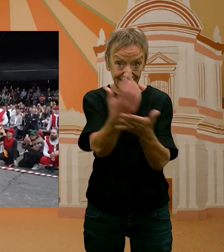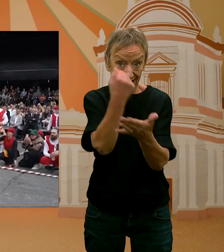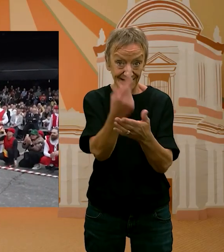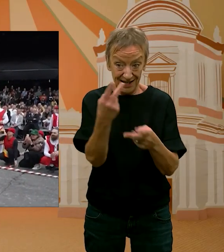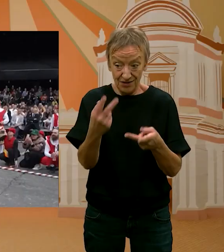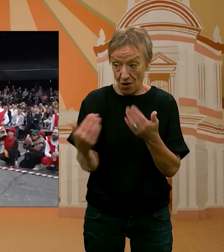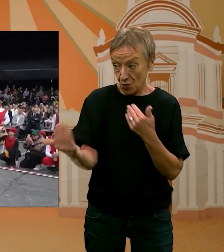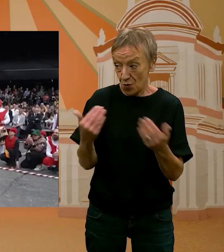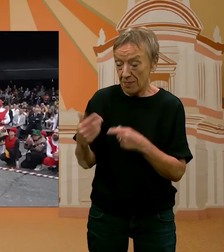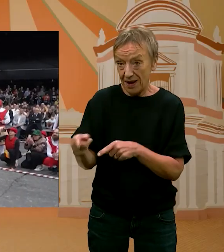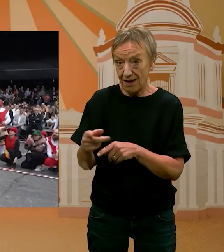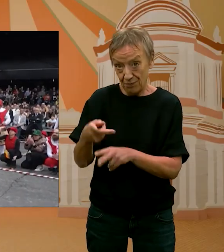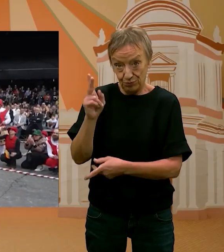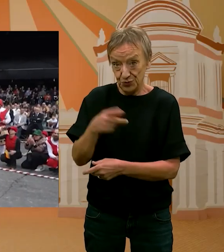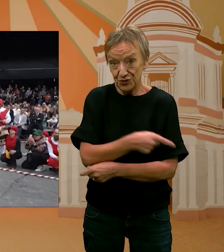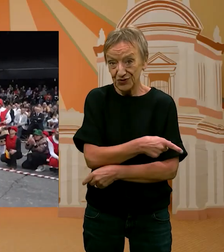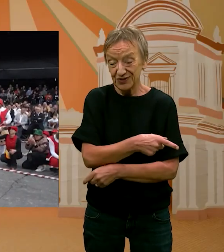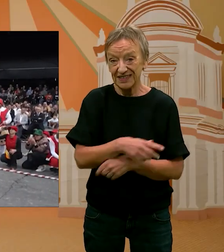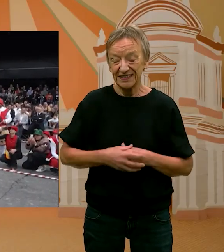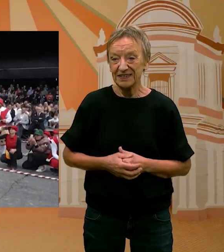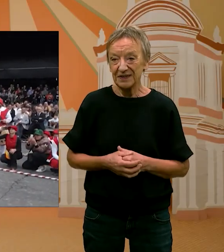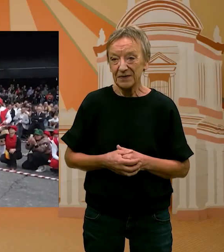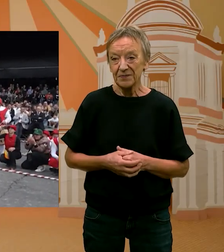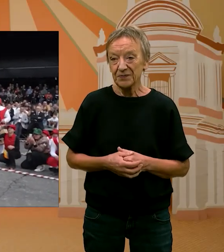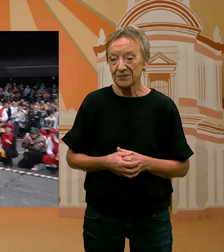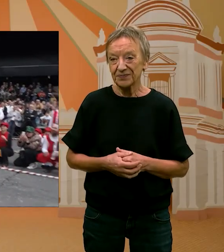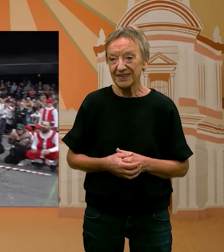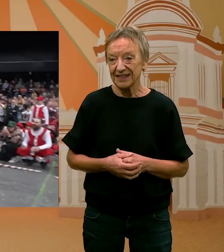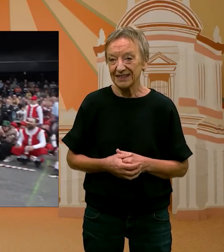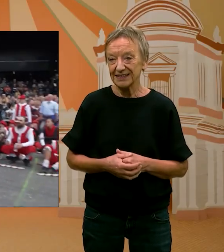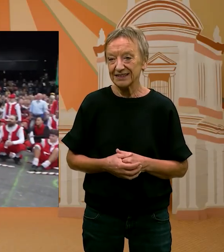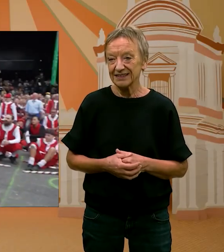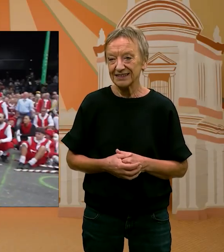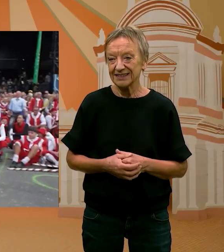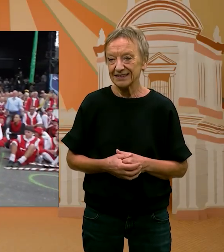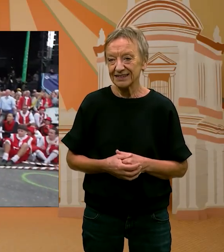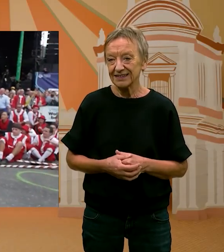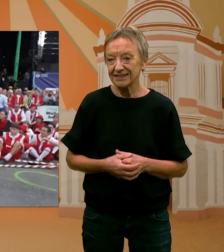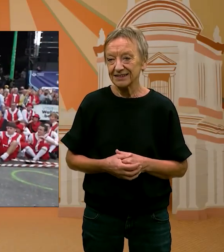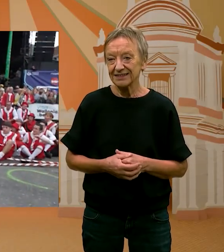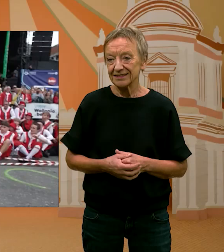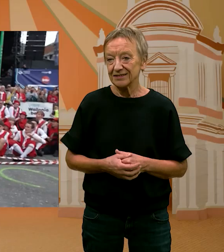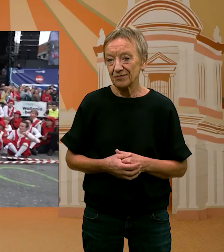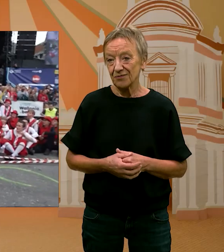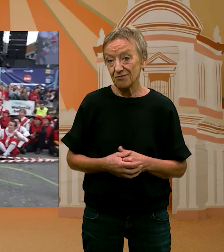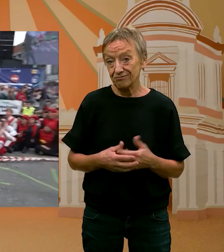voulais une fois gagner une fois ou deux gagner les chasses d'or, et puis j'ai réussi à battre le record de mon papa, et je le sais tout ce que je lui souhaite. On